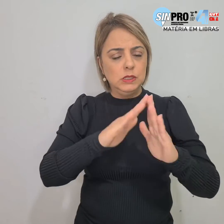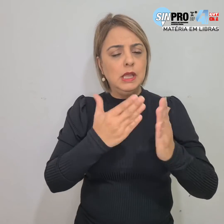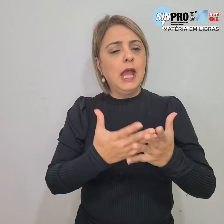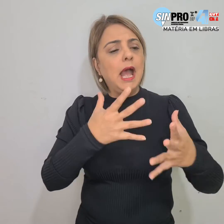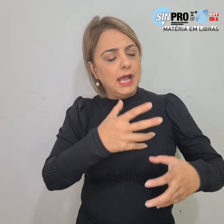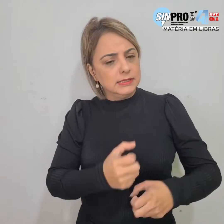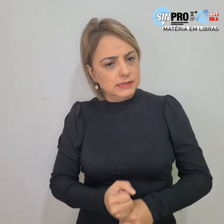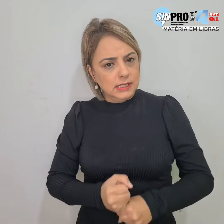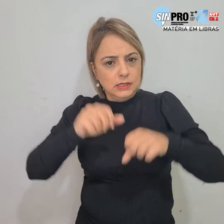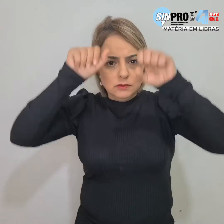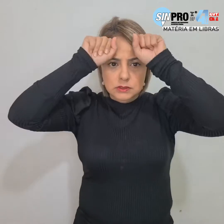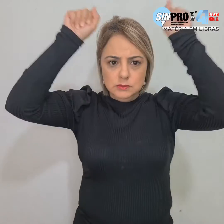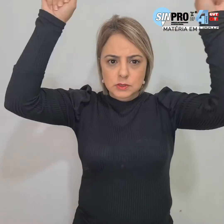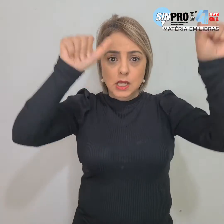10ª Região TRT-10.